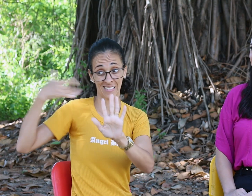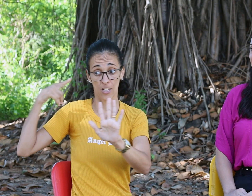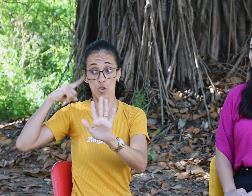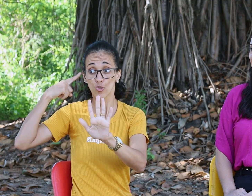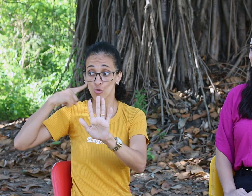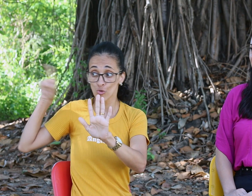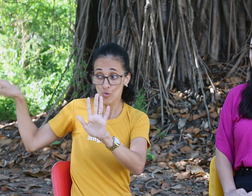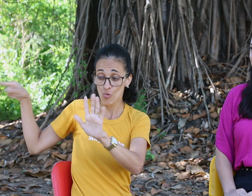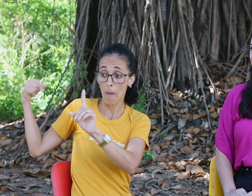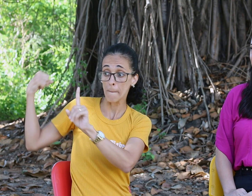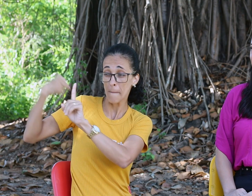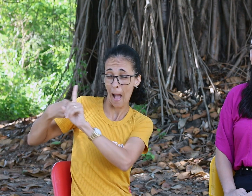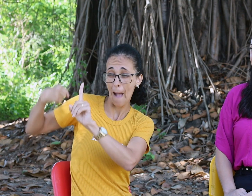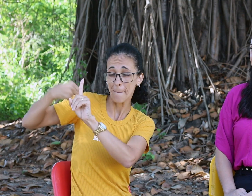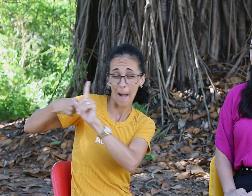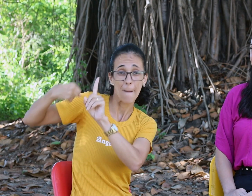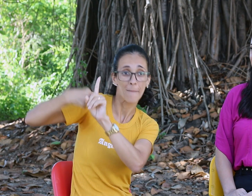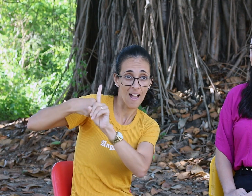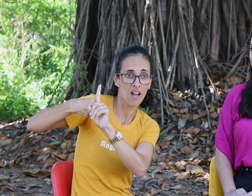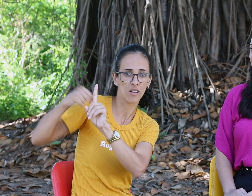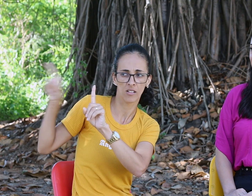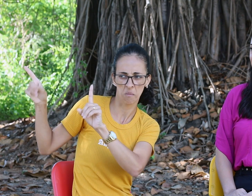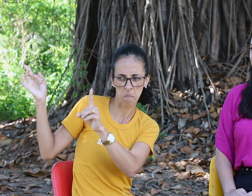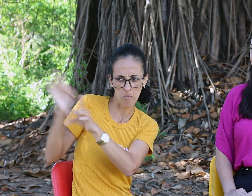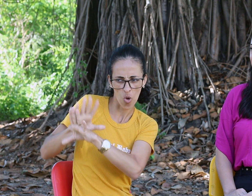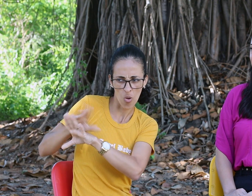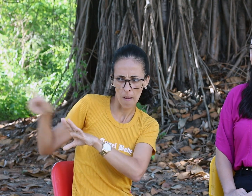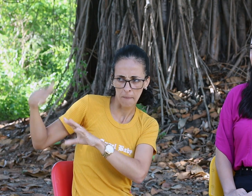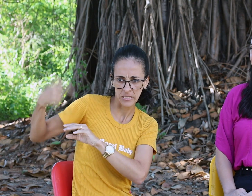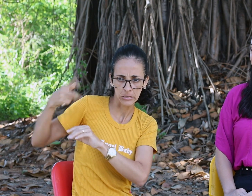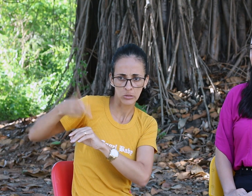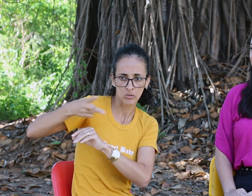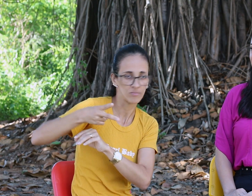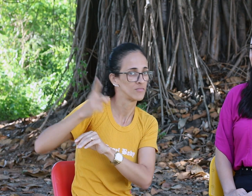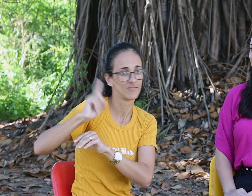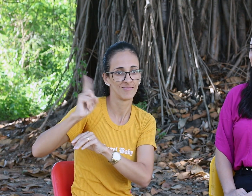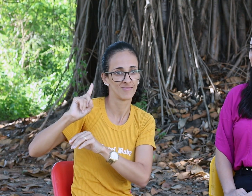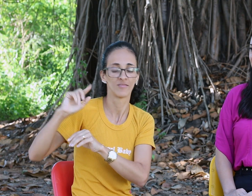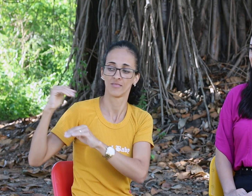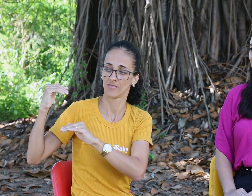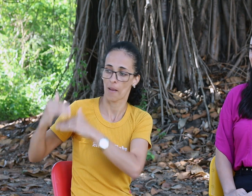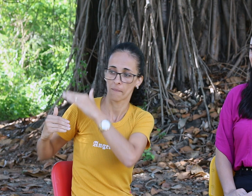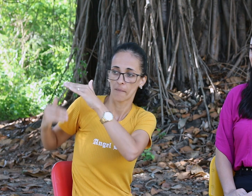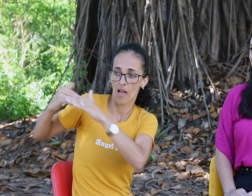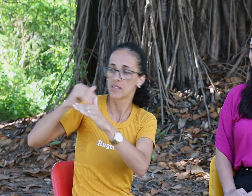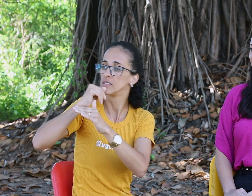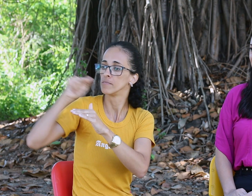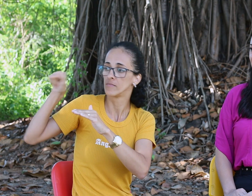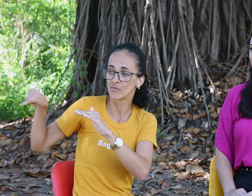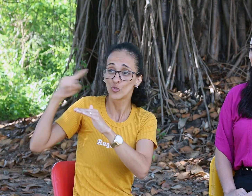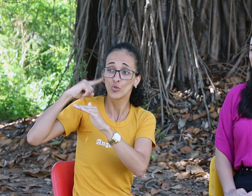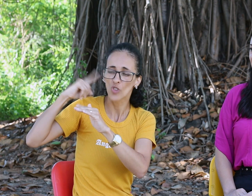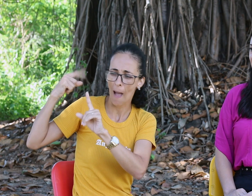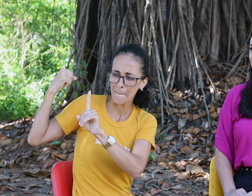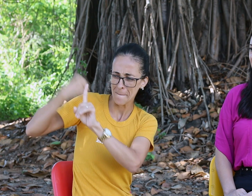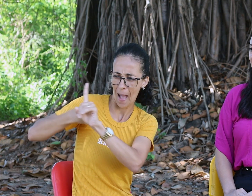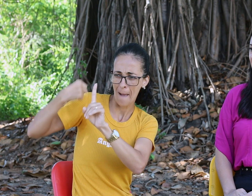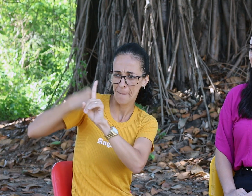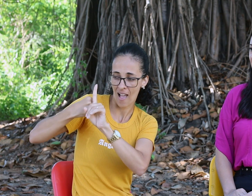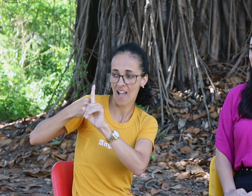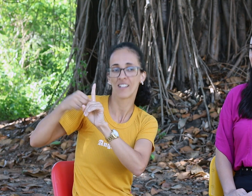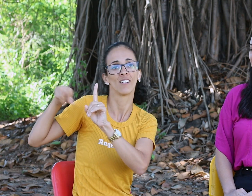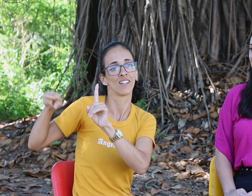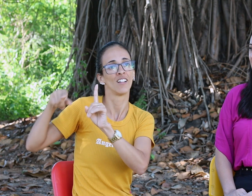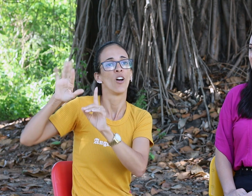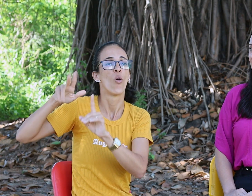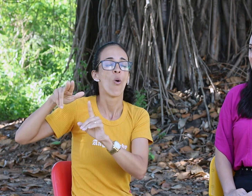mesmo, tem muito que se conquistar, muito que lutar. A gente teve lutas e agora está pronto? Não conquistamos ainda o ideal.